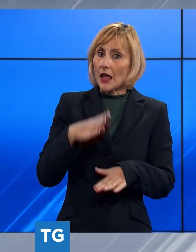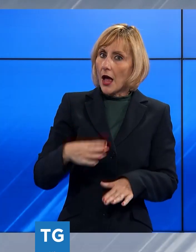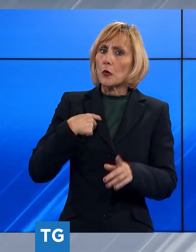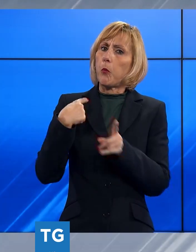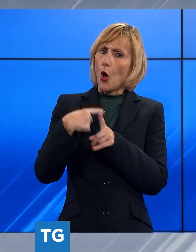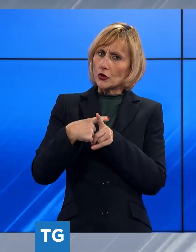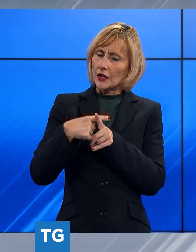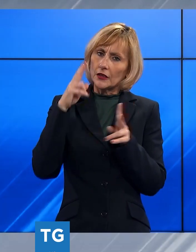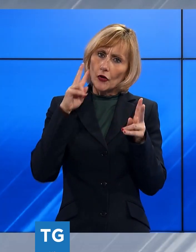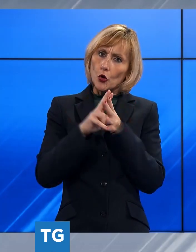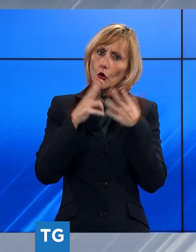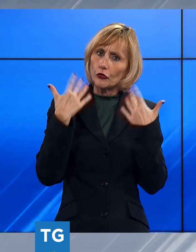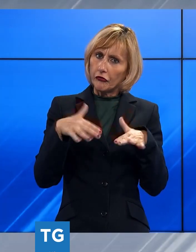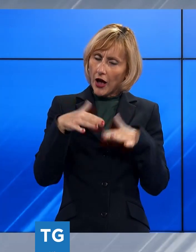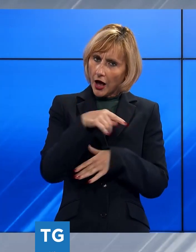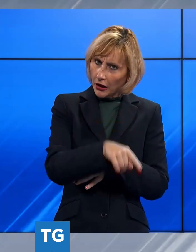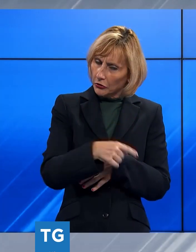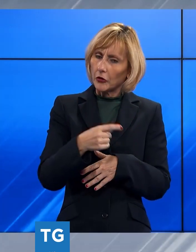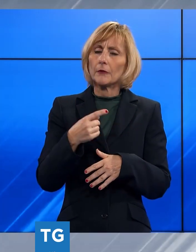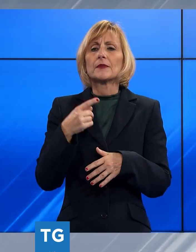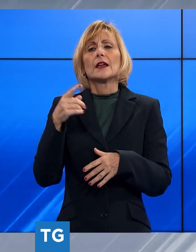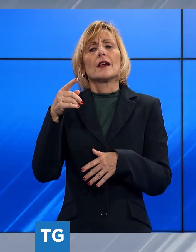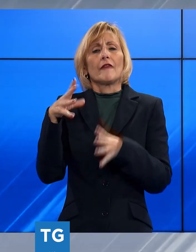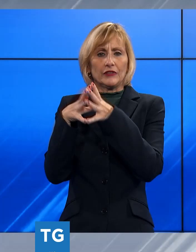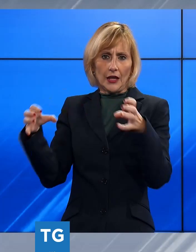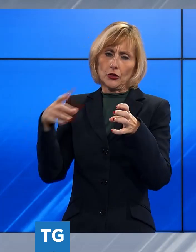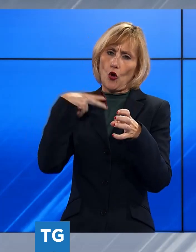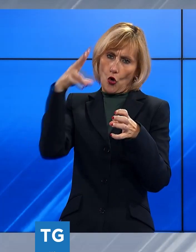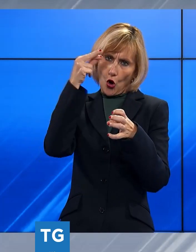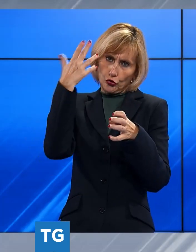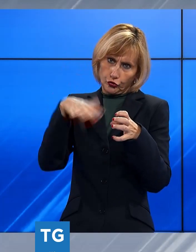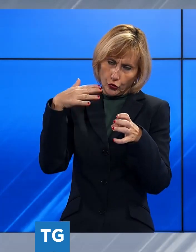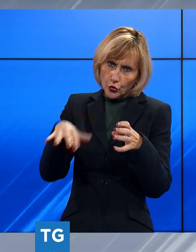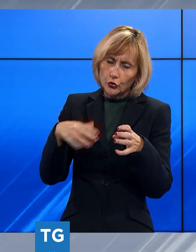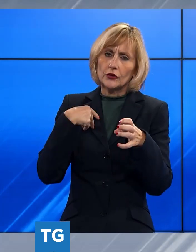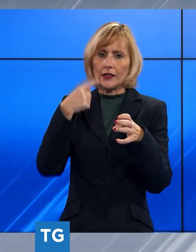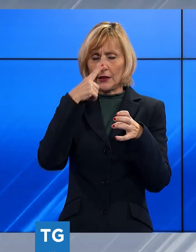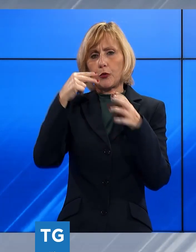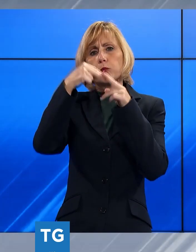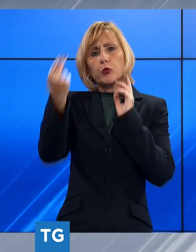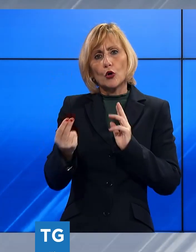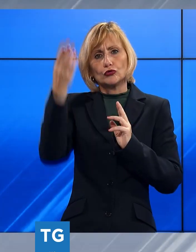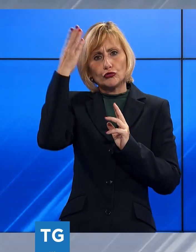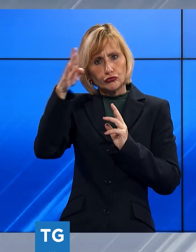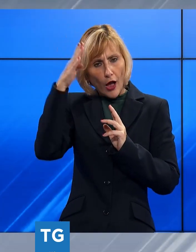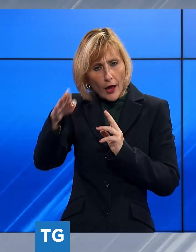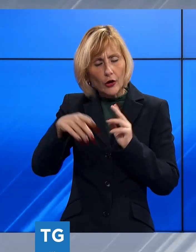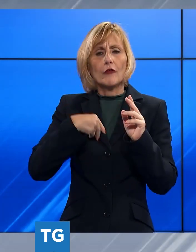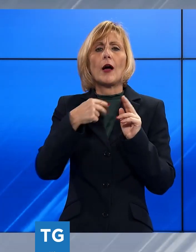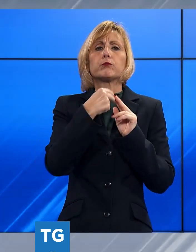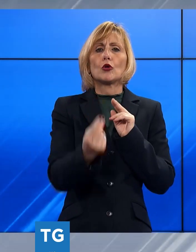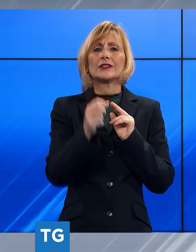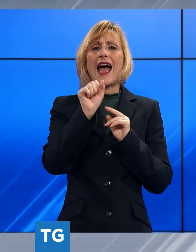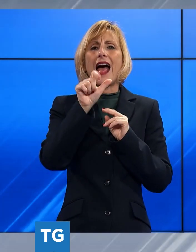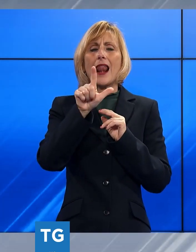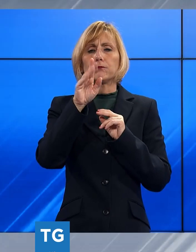conosciuta conosciuta anche per interventi significativi fatto questi ultimi anni il ponte di Genova ma anche il ponte di Albiano ci sono